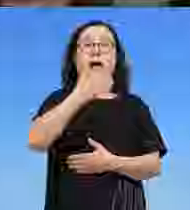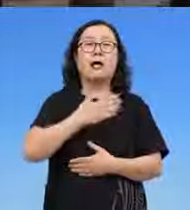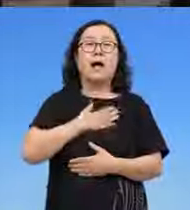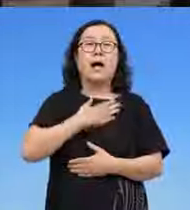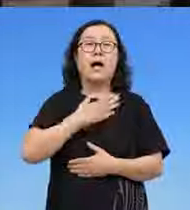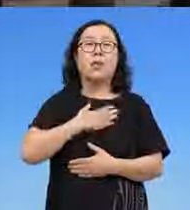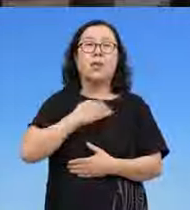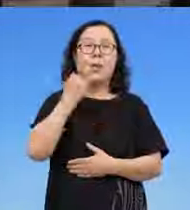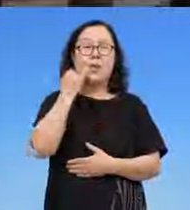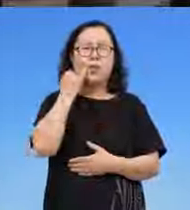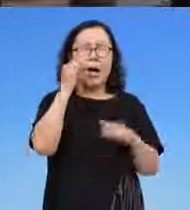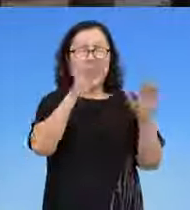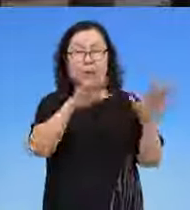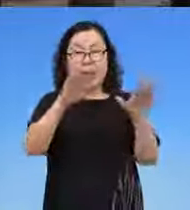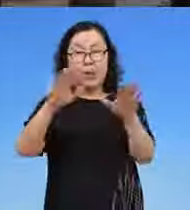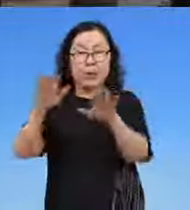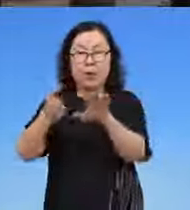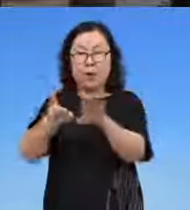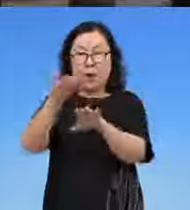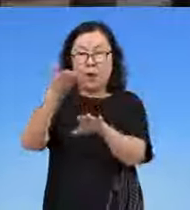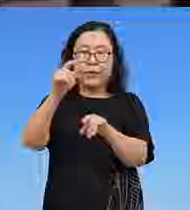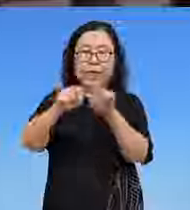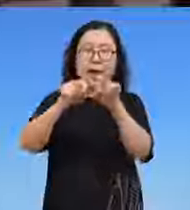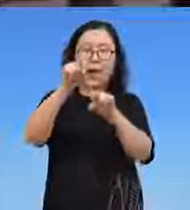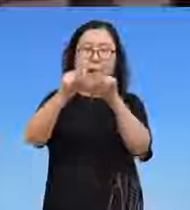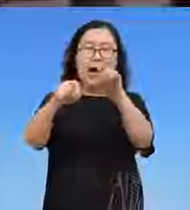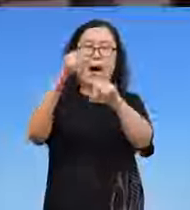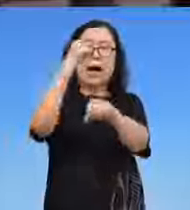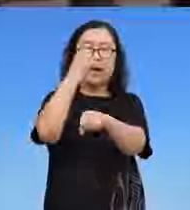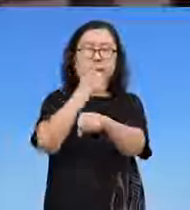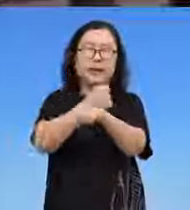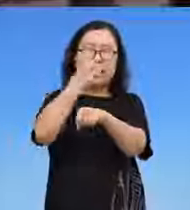내 주가 나로 바다 위 걷게 하리.